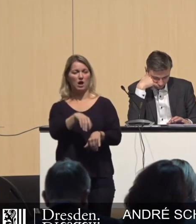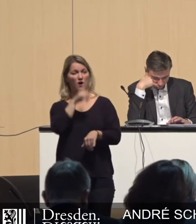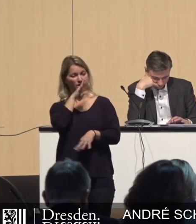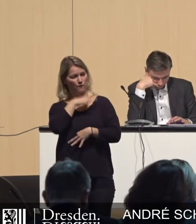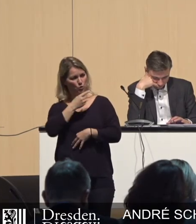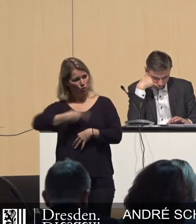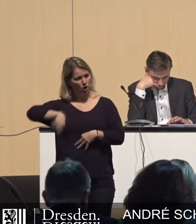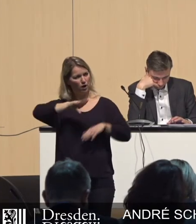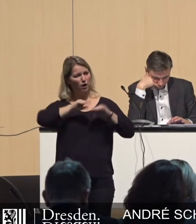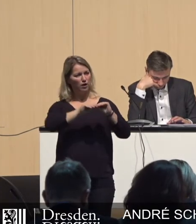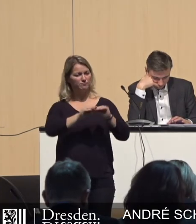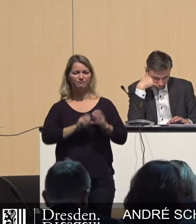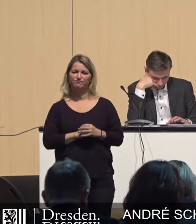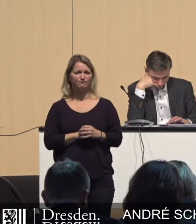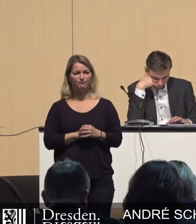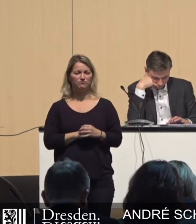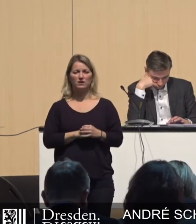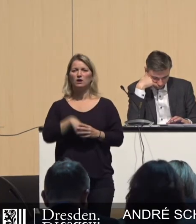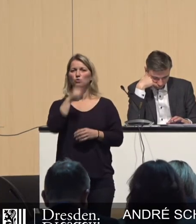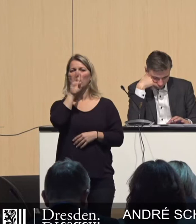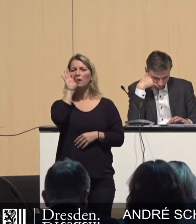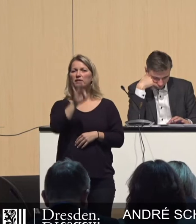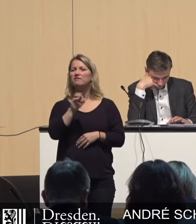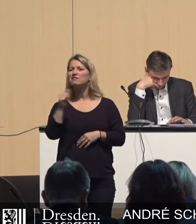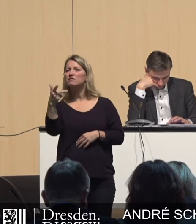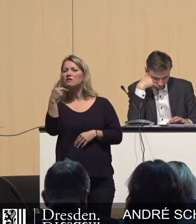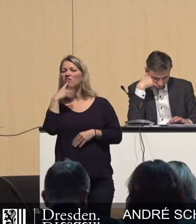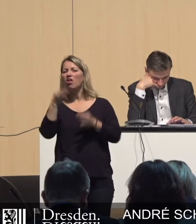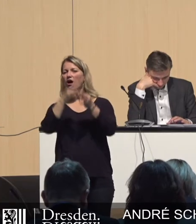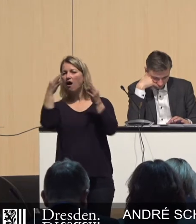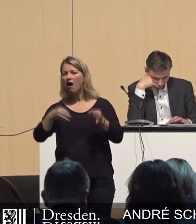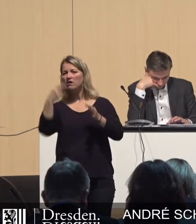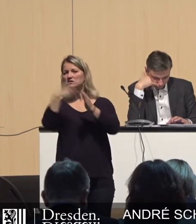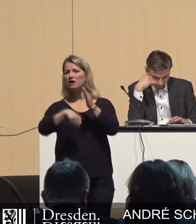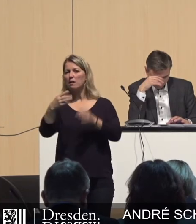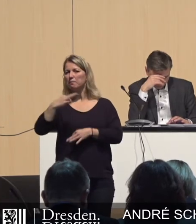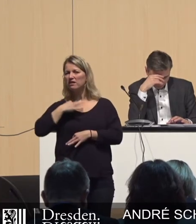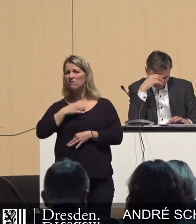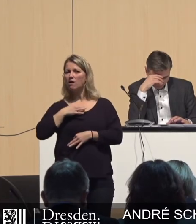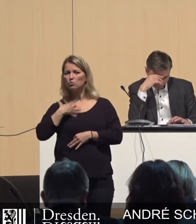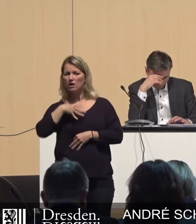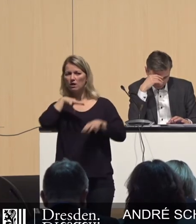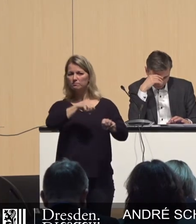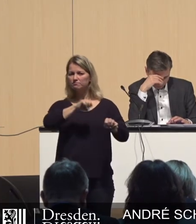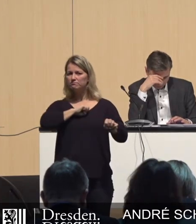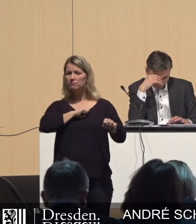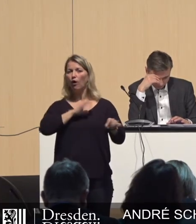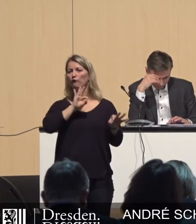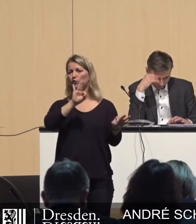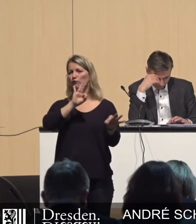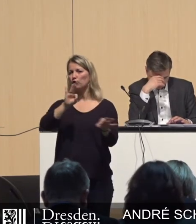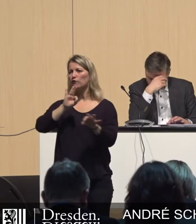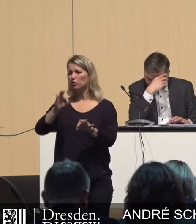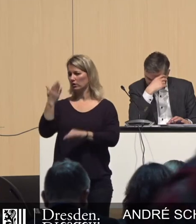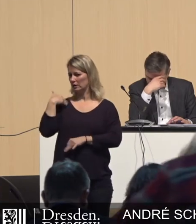Gemeinwohl, sondern den Interessen von Aktionären oder privaten Anteilseignern. Nicht selten